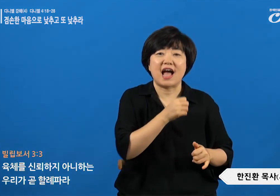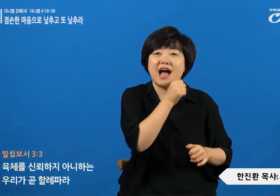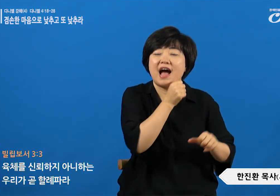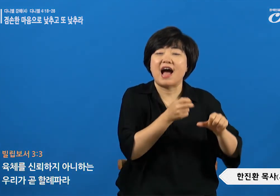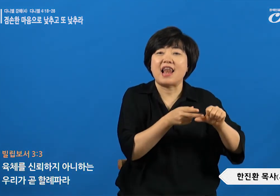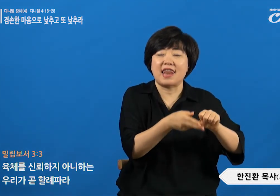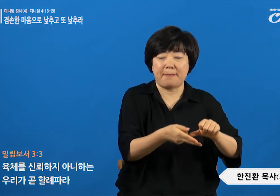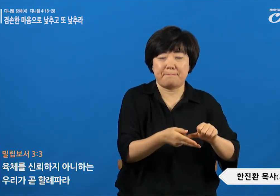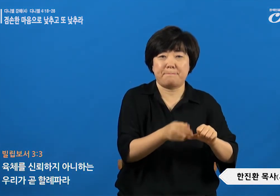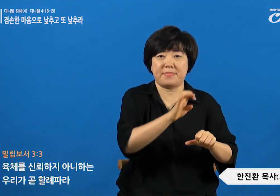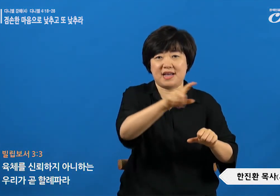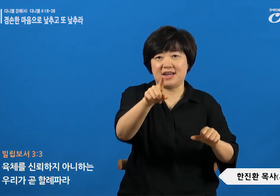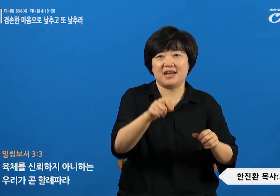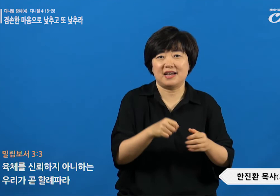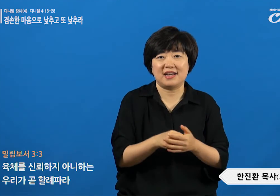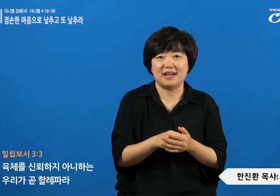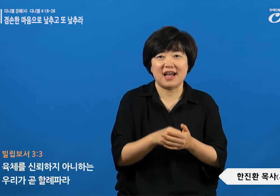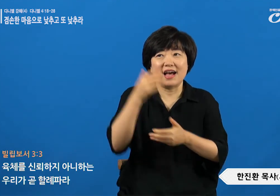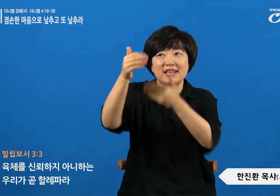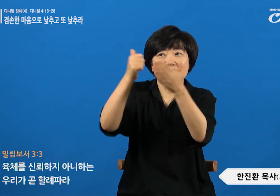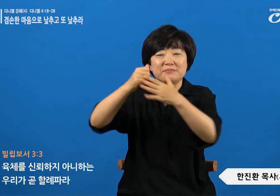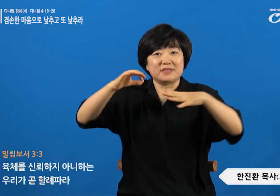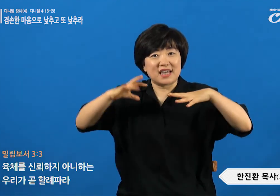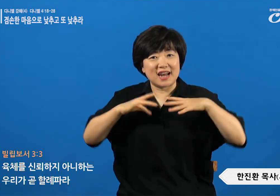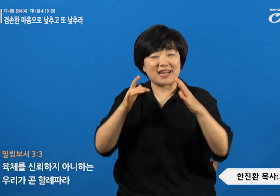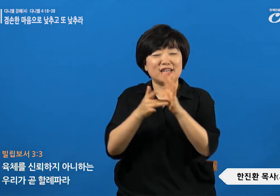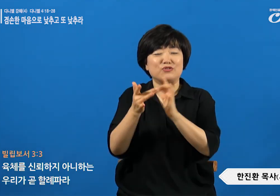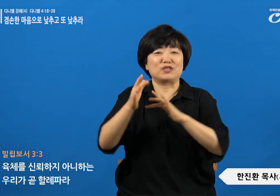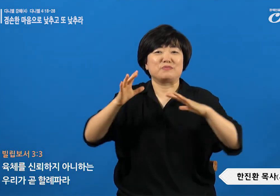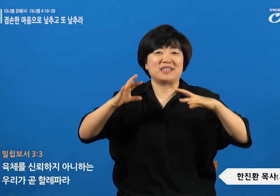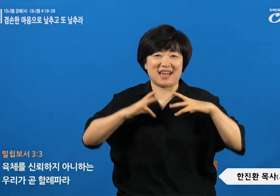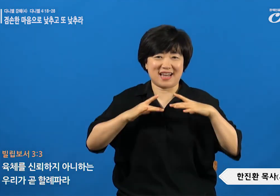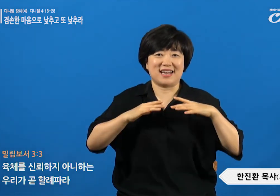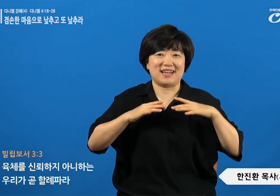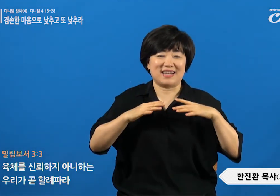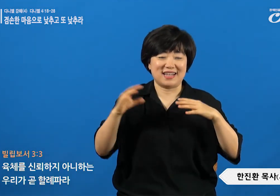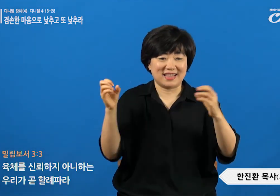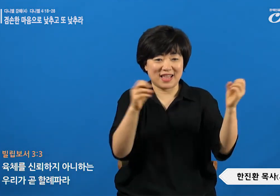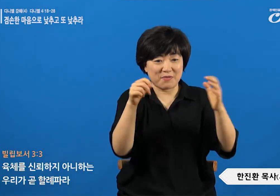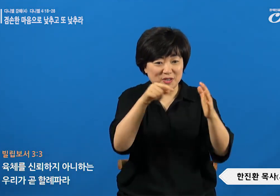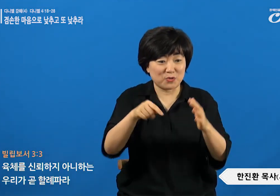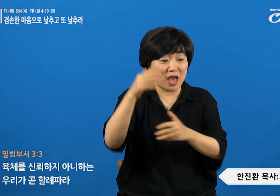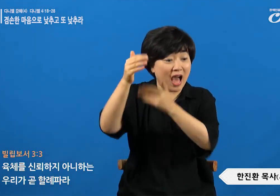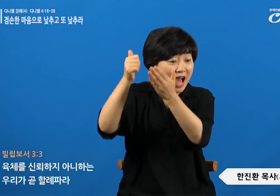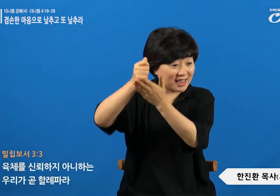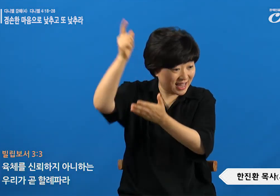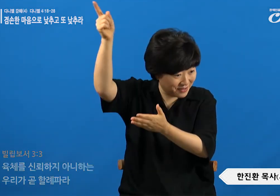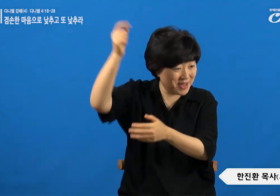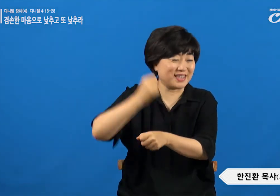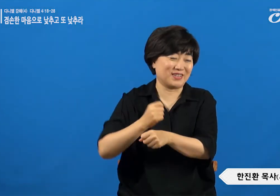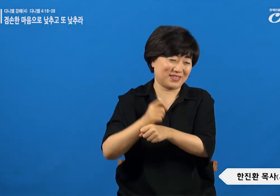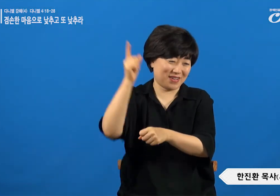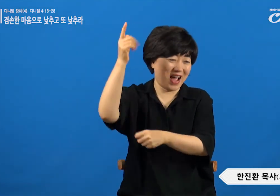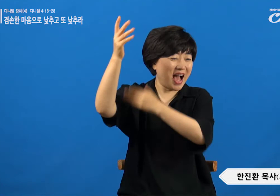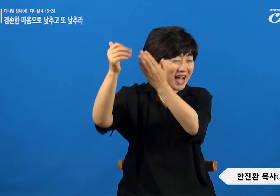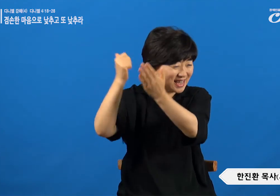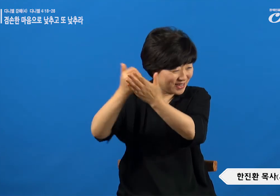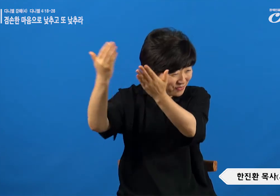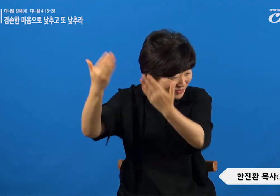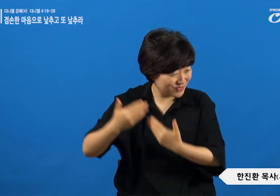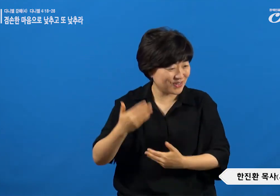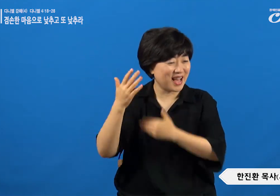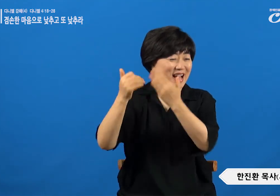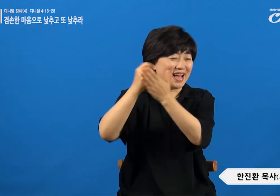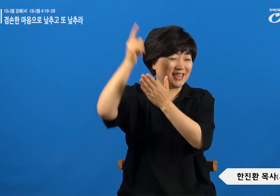하나님을 자랑하고 예수님을 자랑하는 것입니다. 여러분, 대화 속에서도 늘 하나님이 하셨습니다.